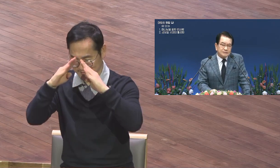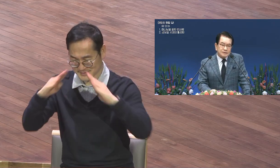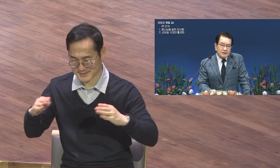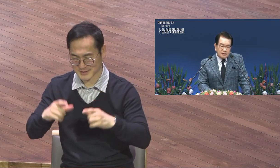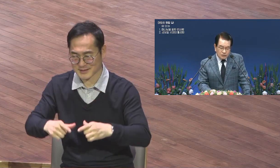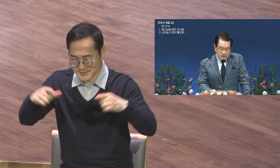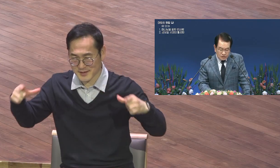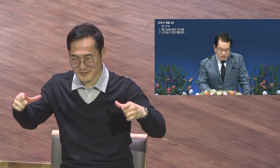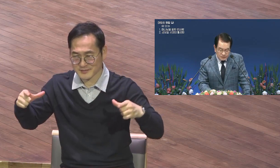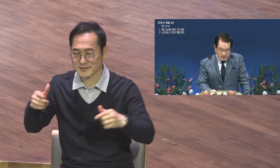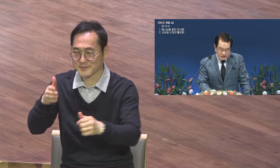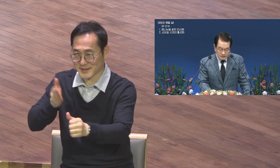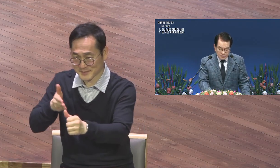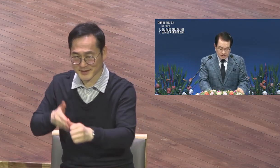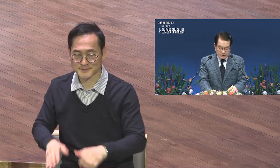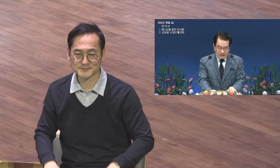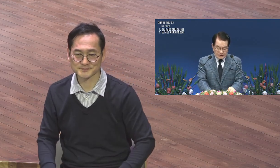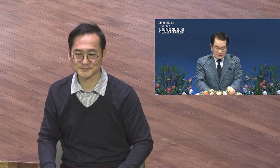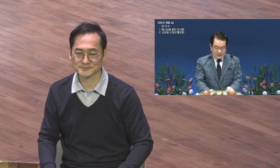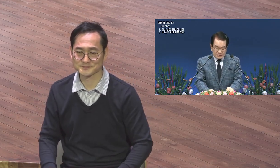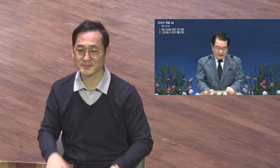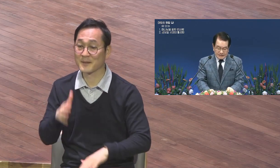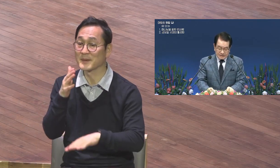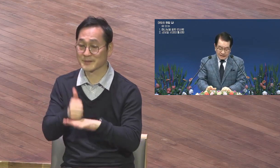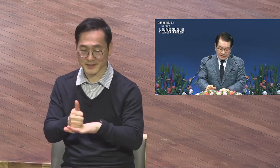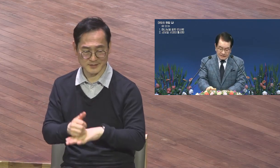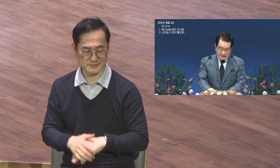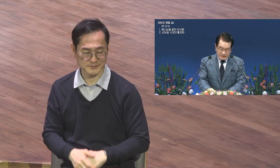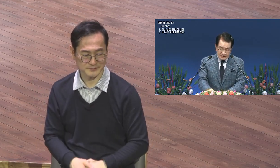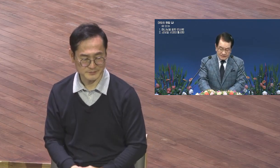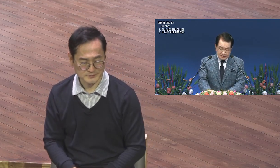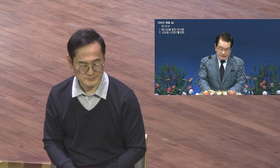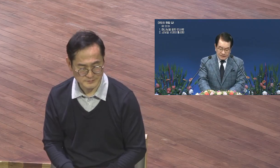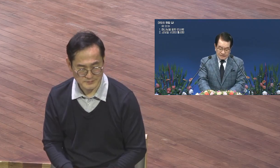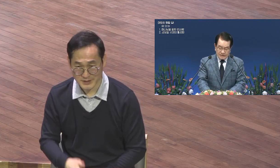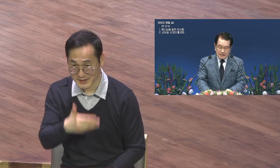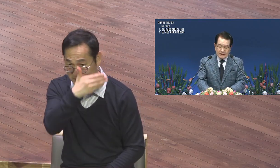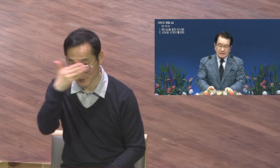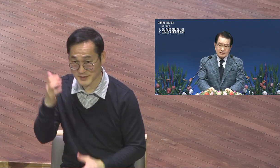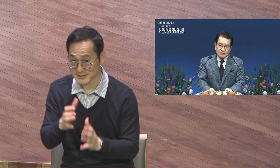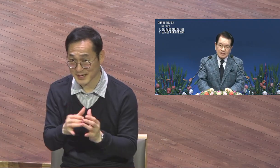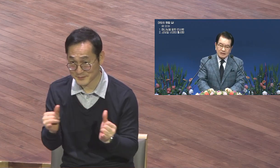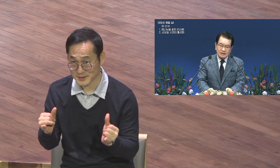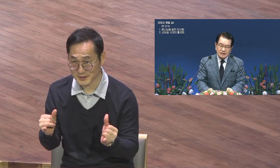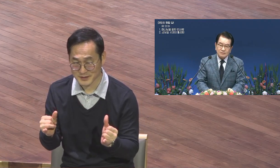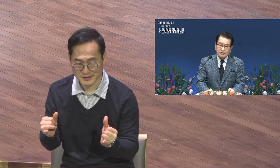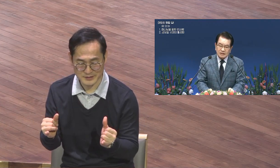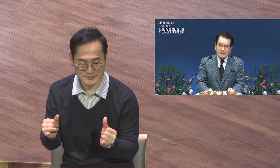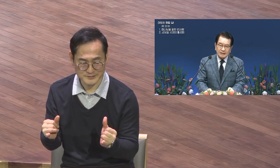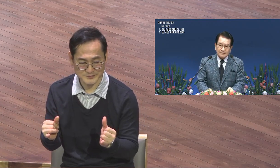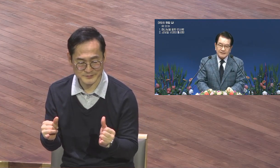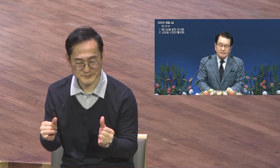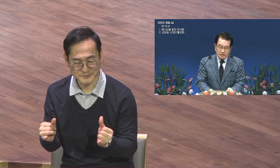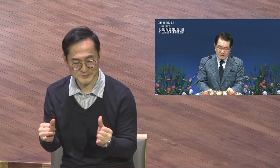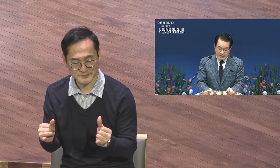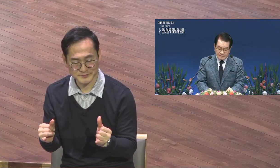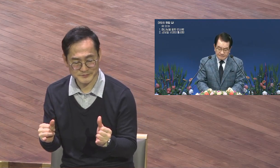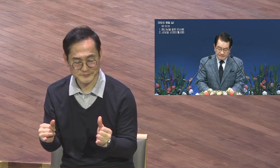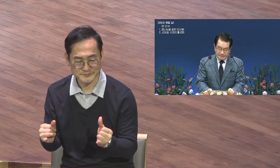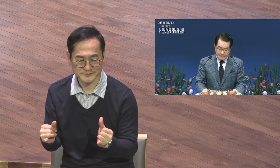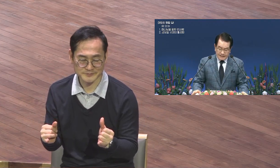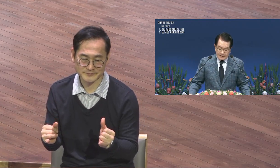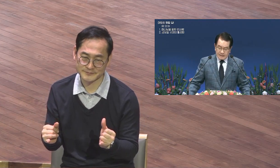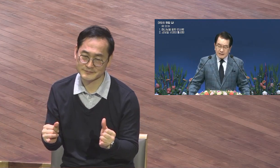축복합니다. 결론입니다. 젊은 세대에서 가르쳐 지금 세대를 가르쳐서 뭘 하느냐?